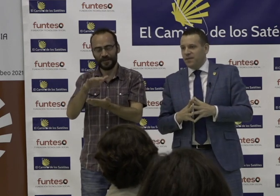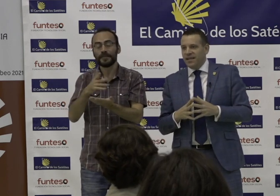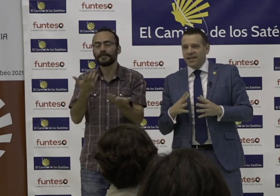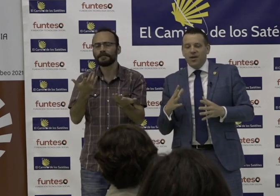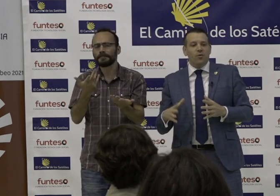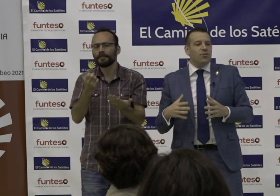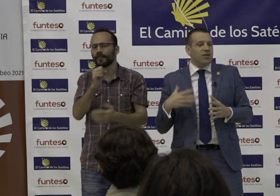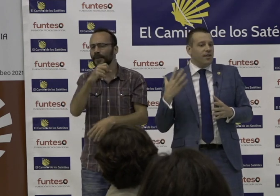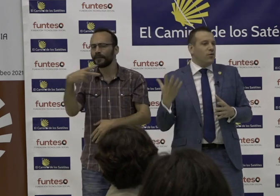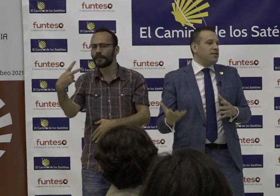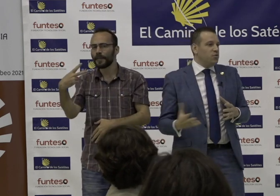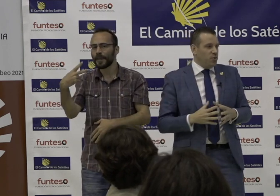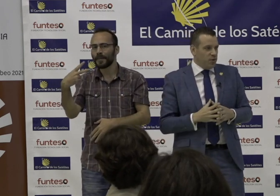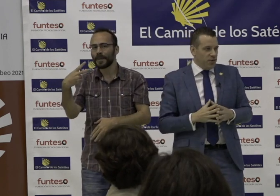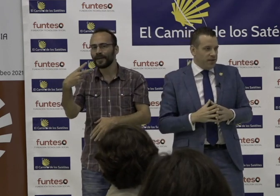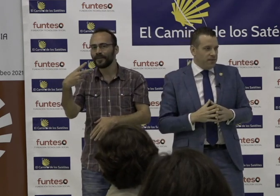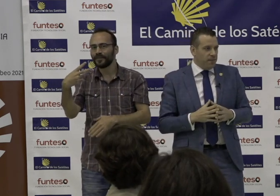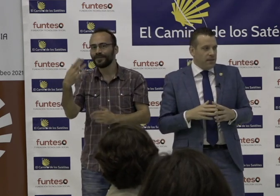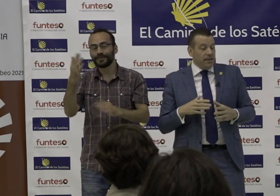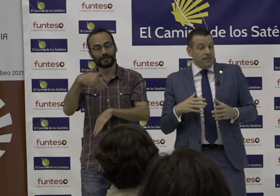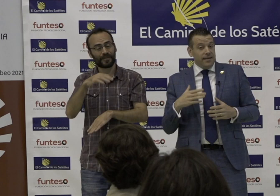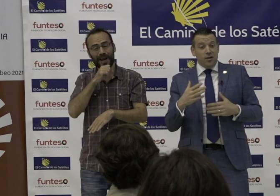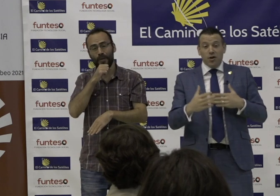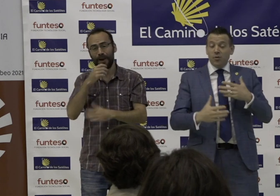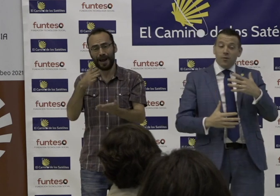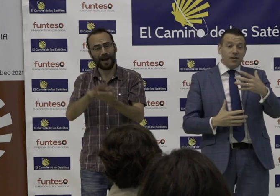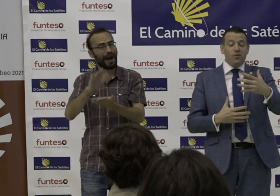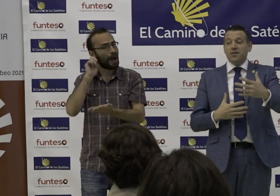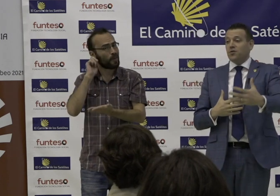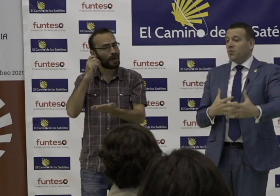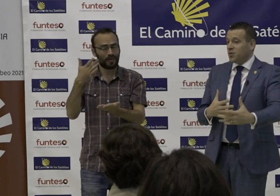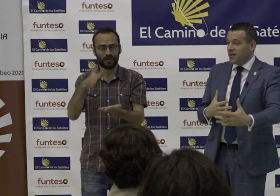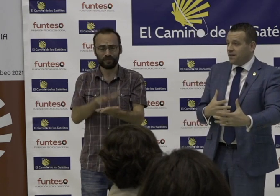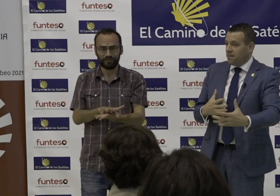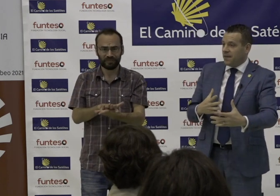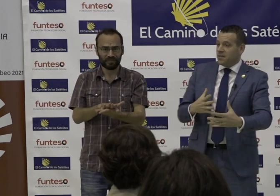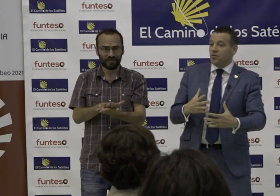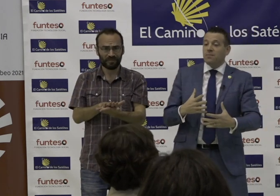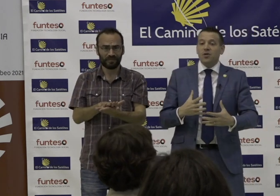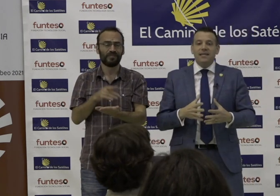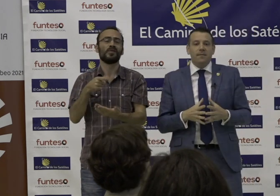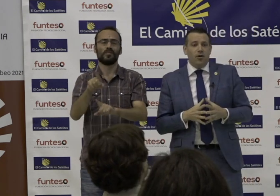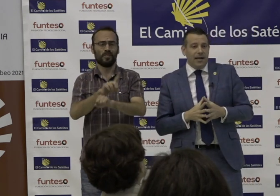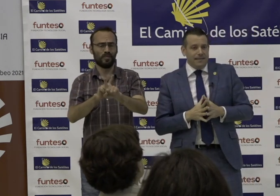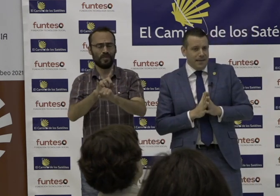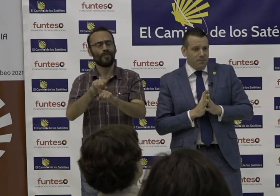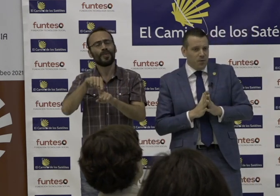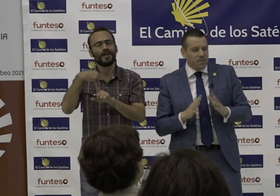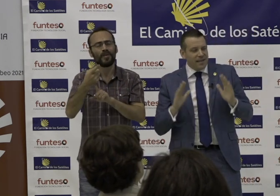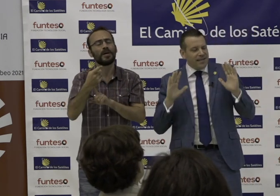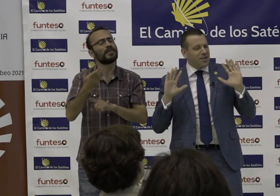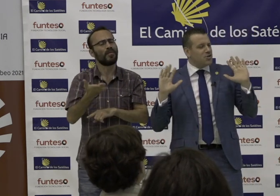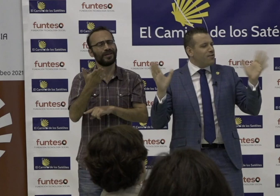sucedió? Que no volvió a tener una segunda oportunidad. Llegado que no volvió a tener una segunda oportunidad, es muy importante valorar el